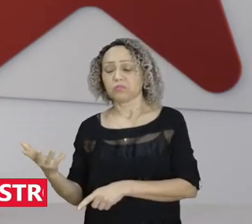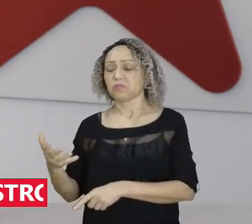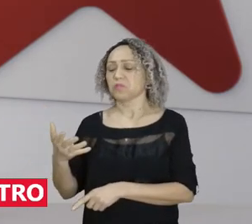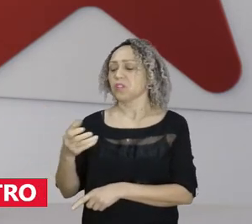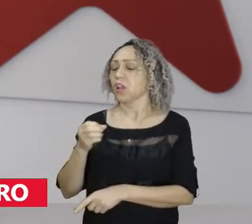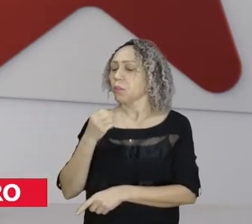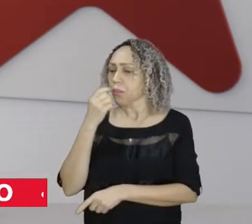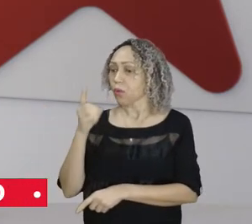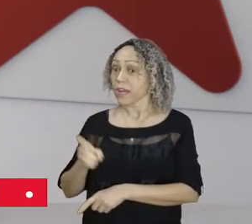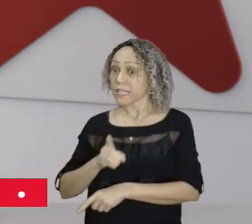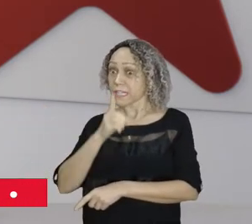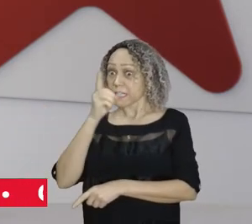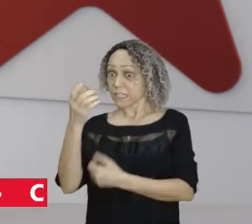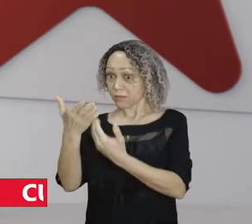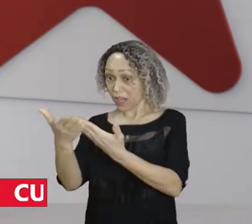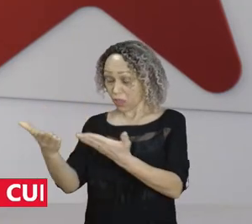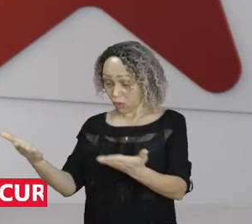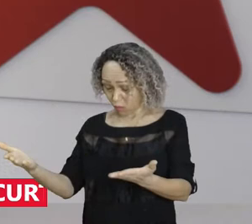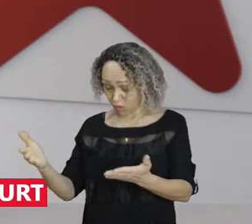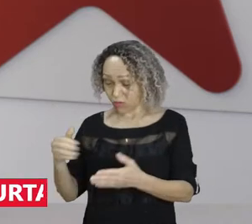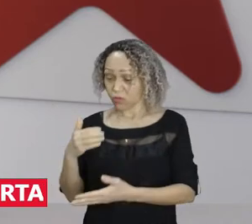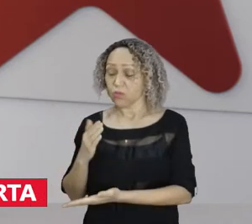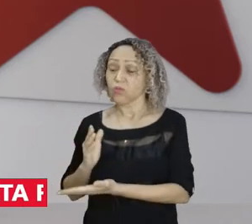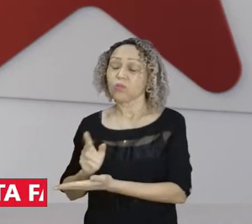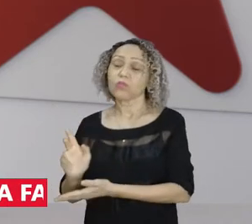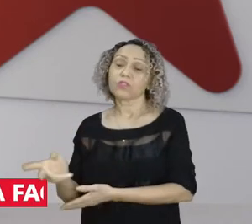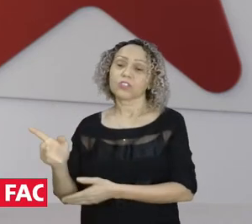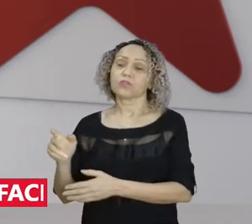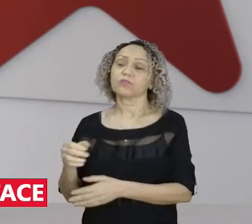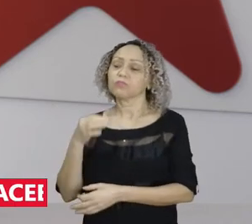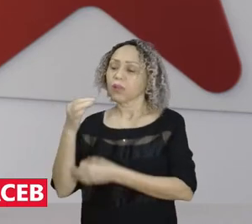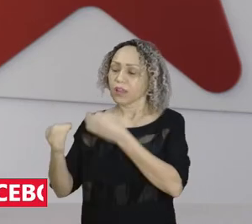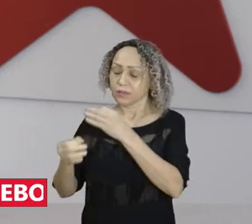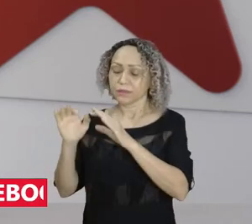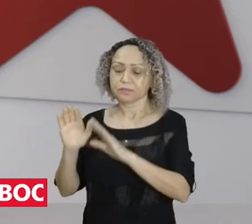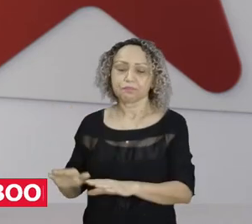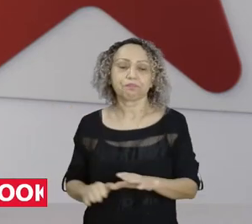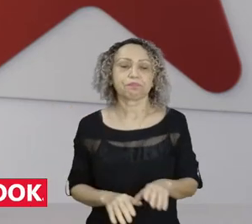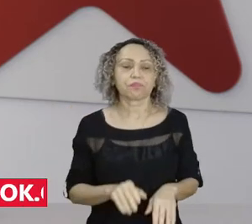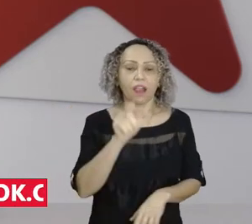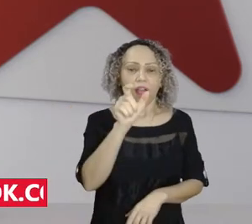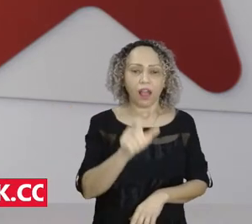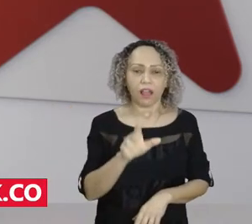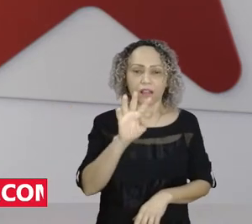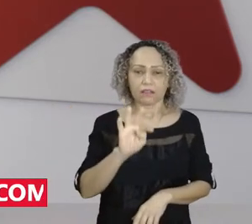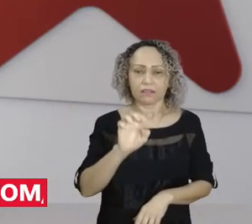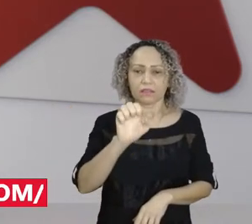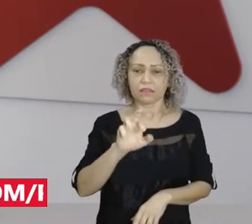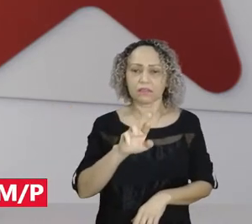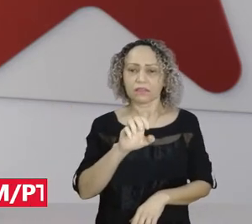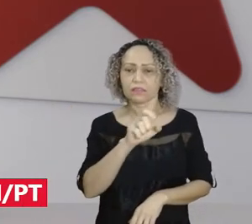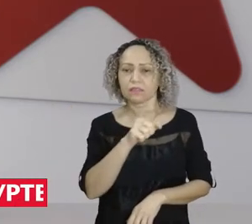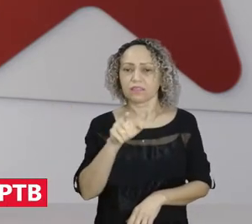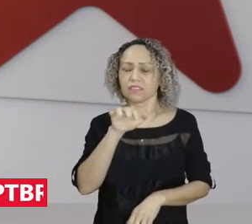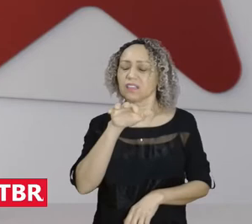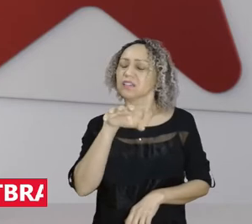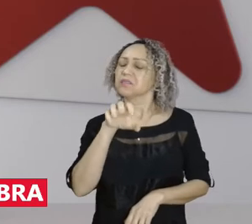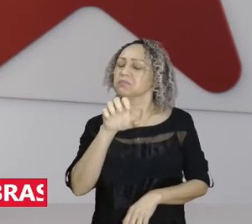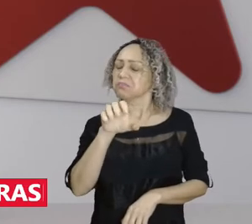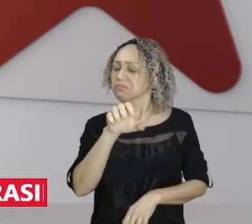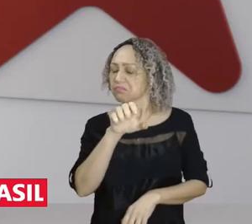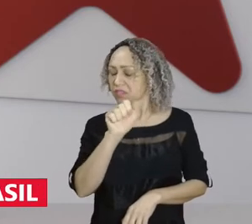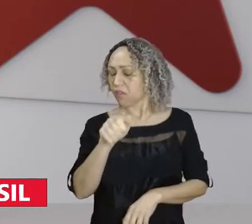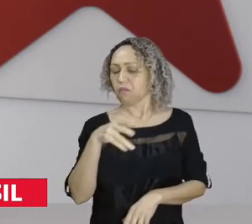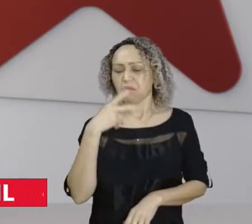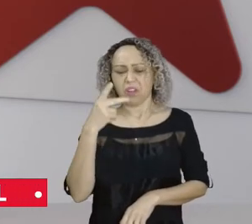Continuem participando, porque a Tereza tocou num assunto muito importante também sobre a precarização ali das vagas